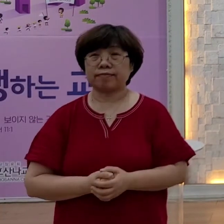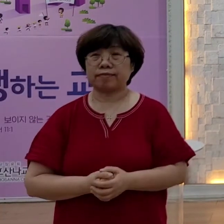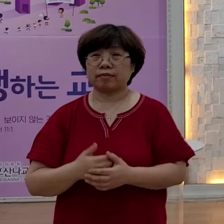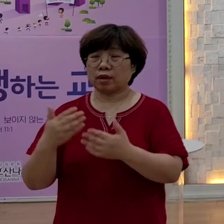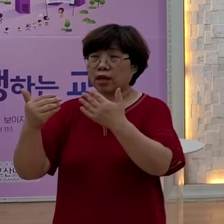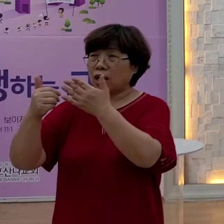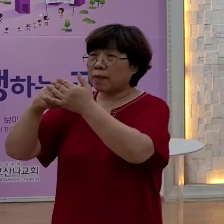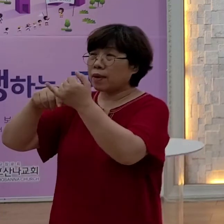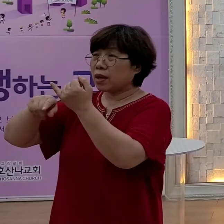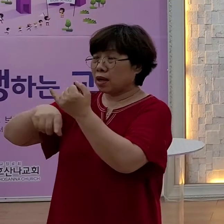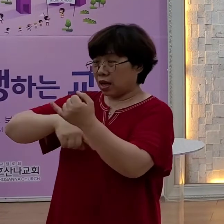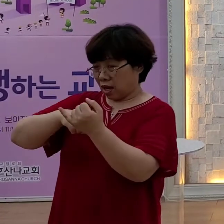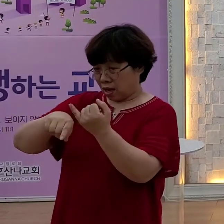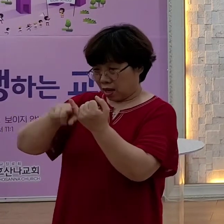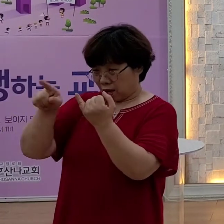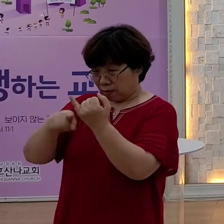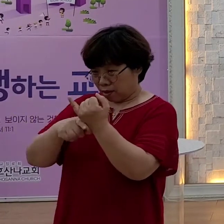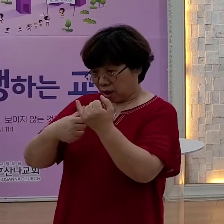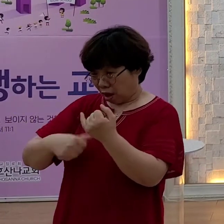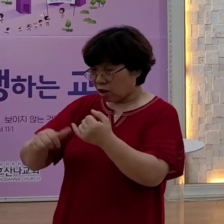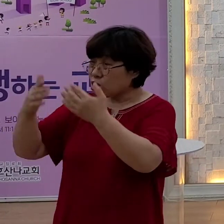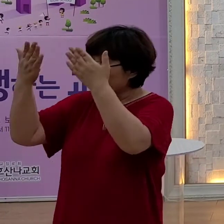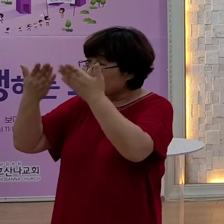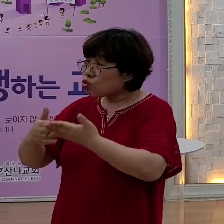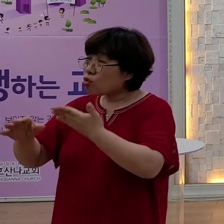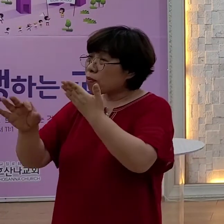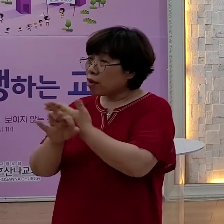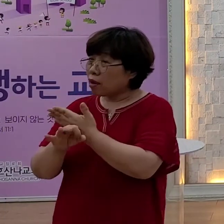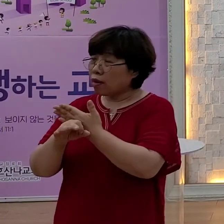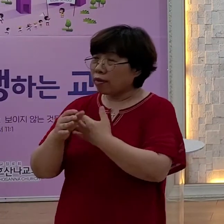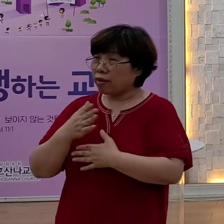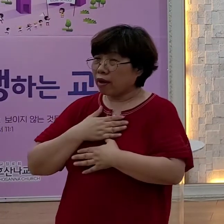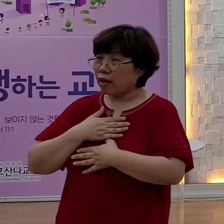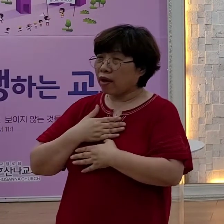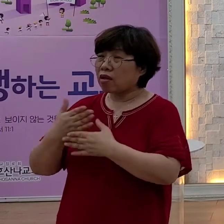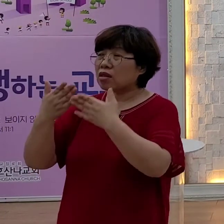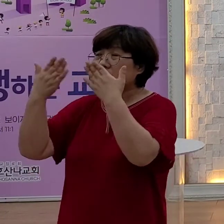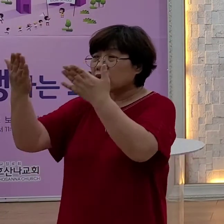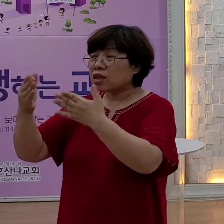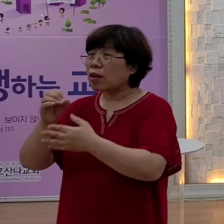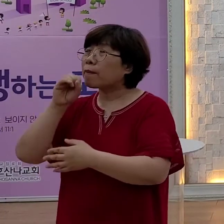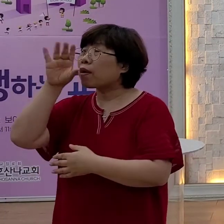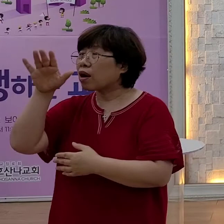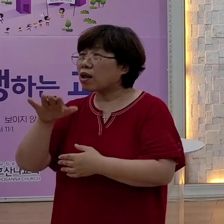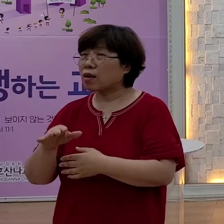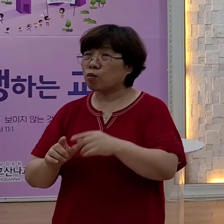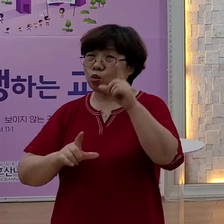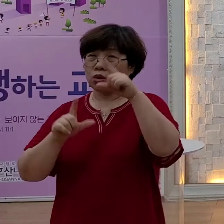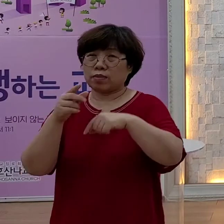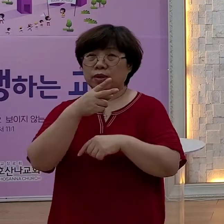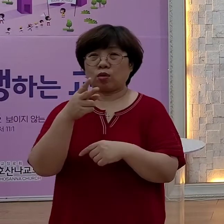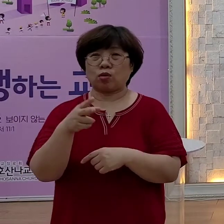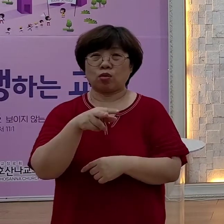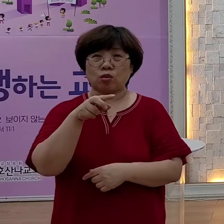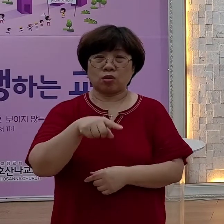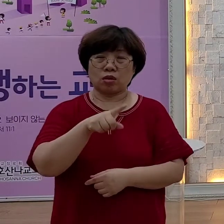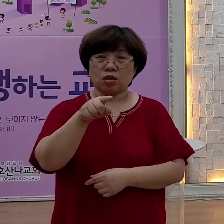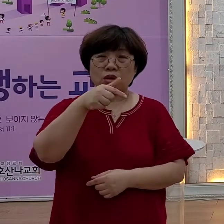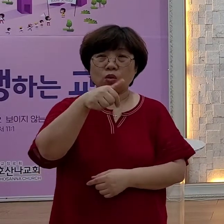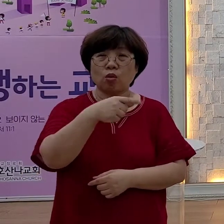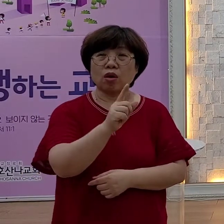말았어요. 그런데 놀랍게도 그렇게 기도하고 난 다음에 진짜로 한나에게 하나님께서